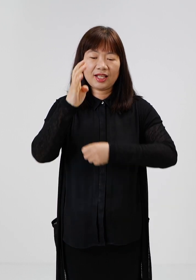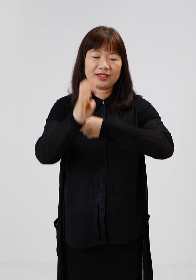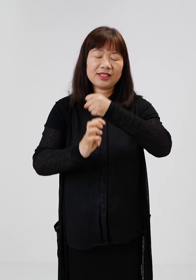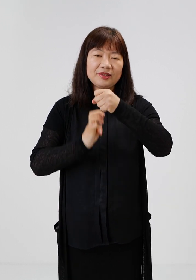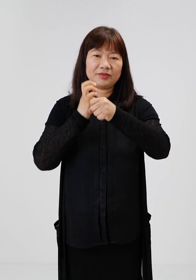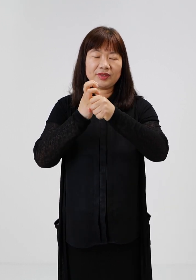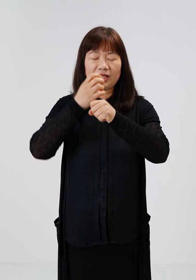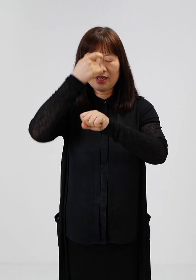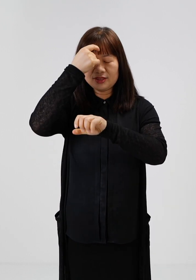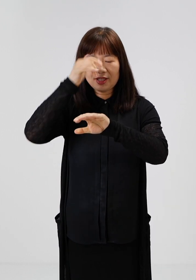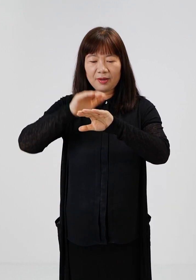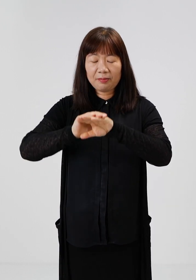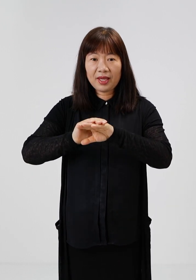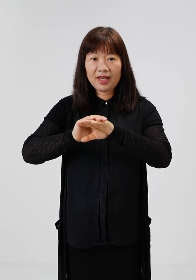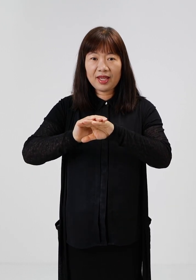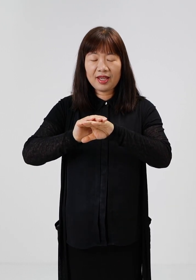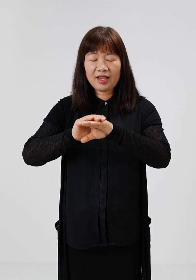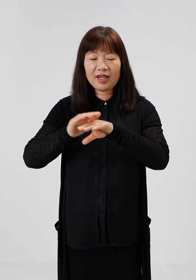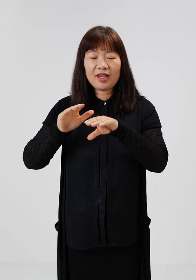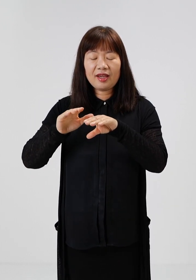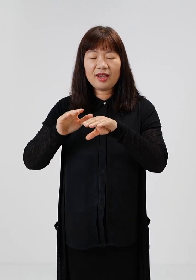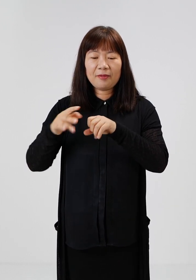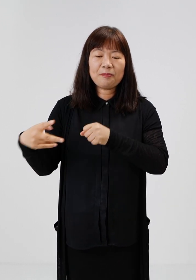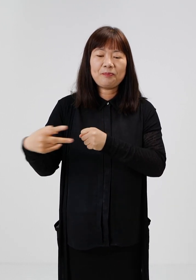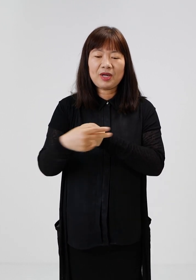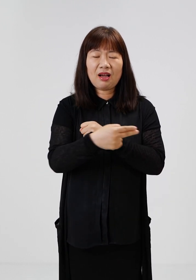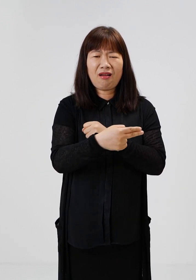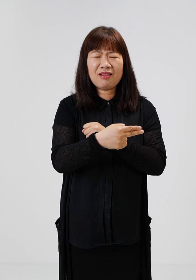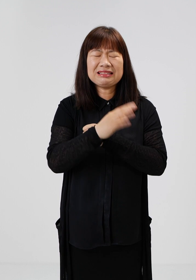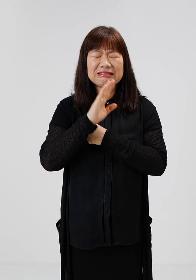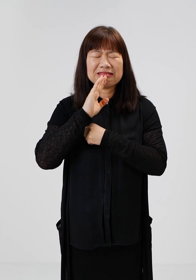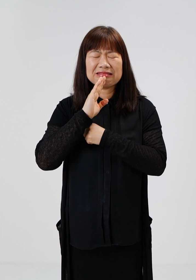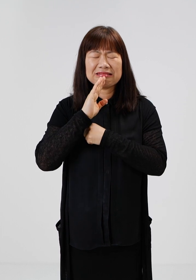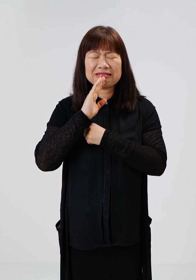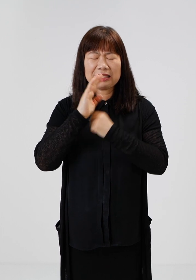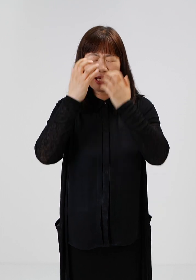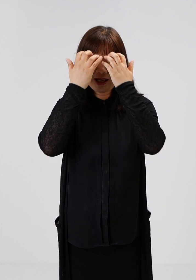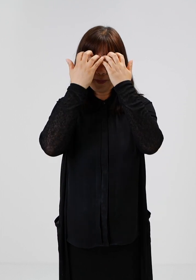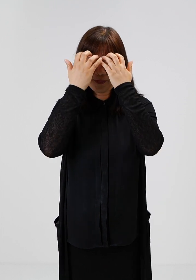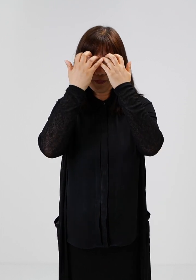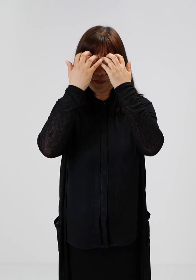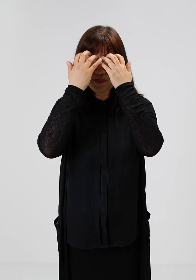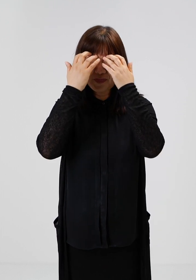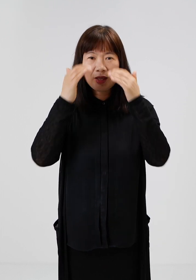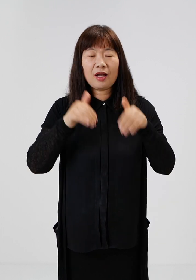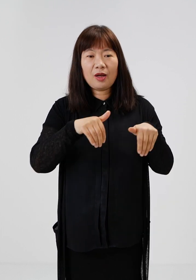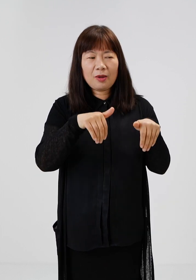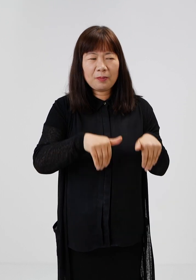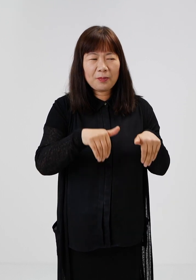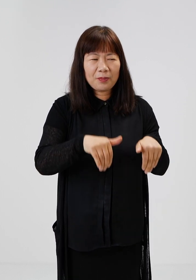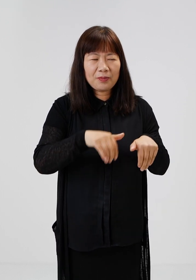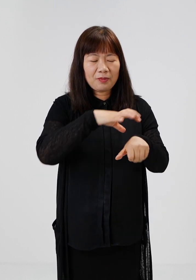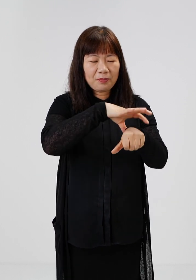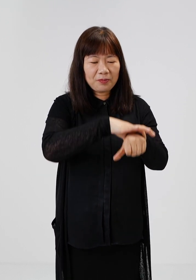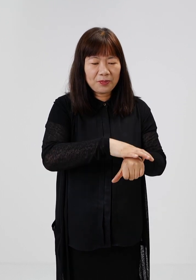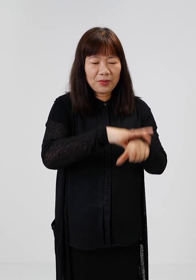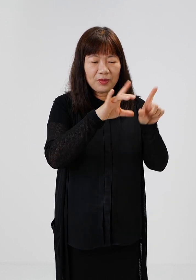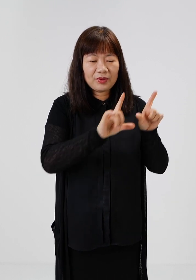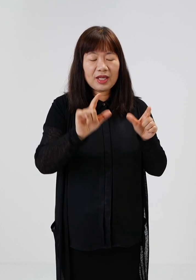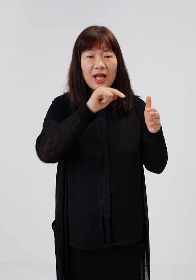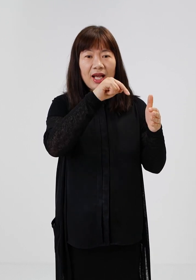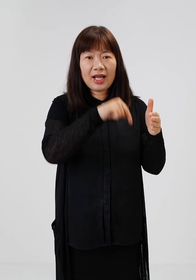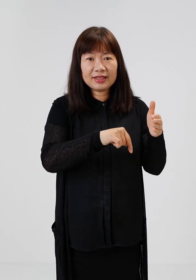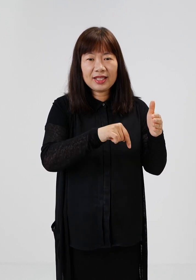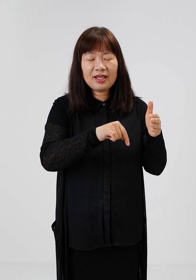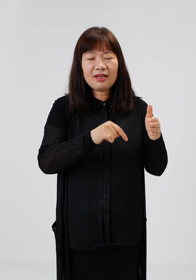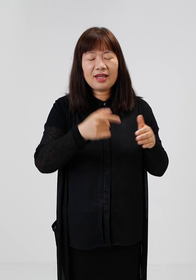40년의 예배가 끊어지고 중단된 혹독한 포로 생활 속에서 그들은 예배에